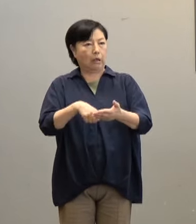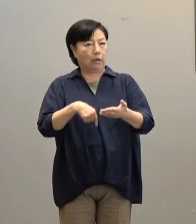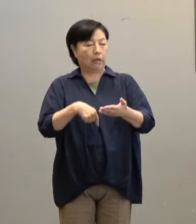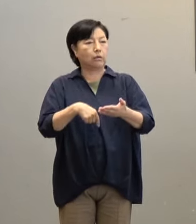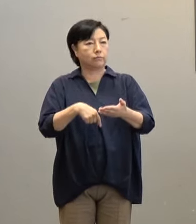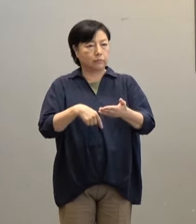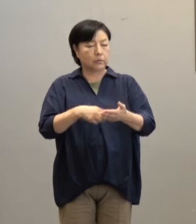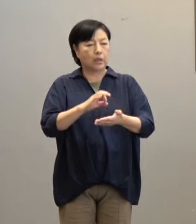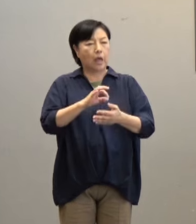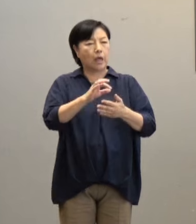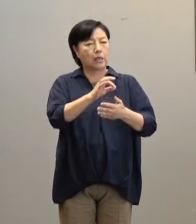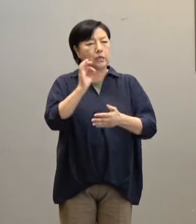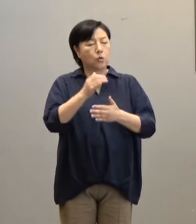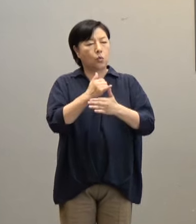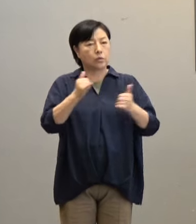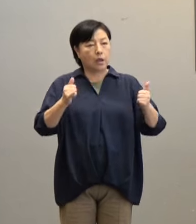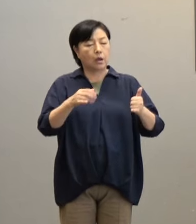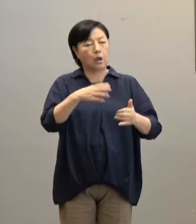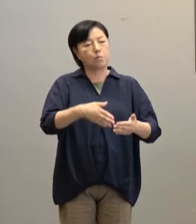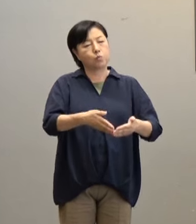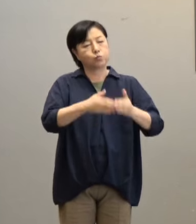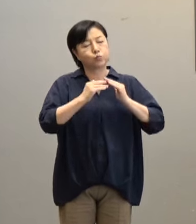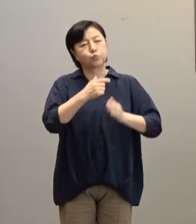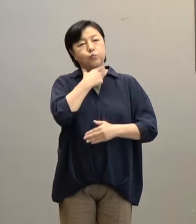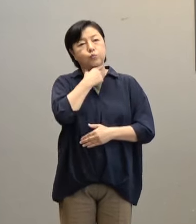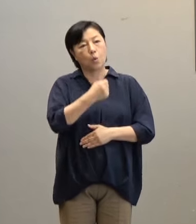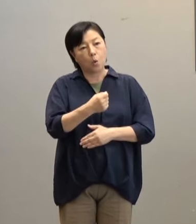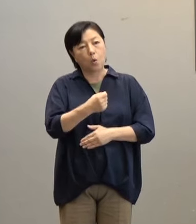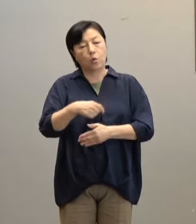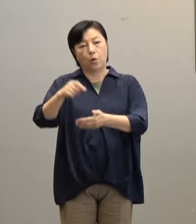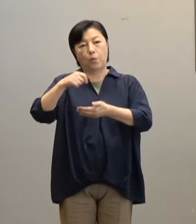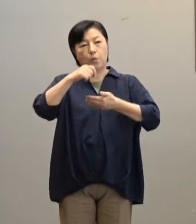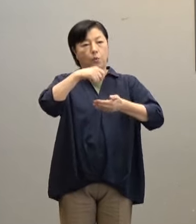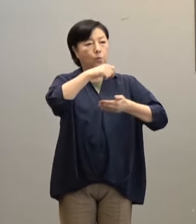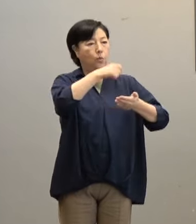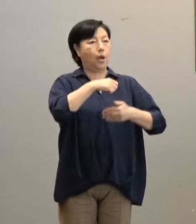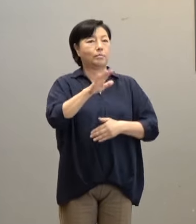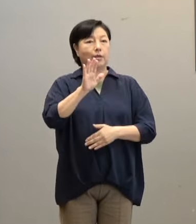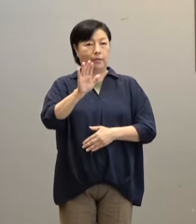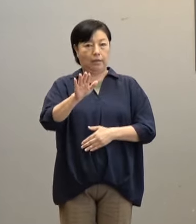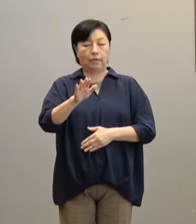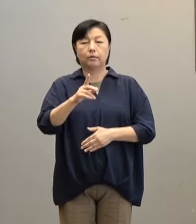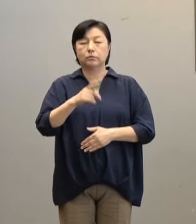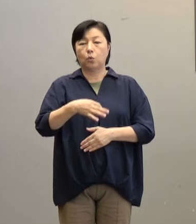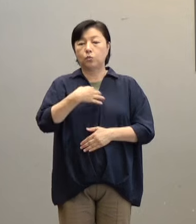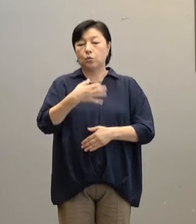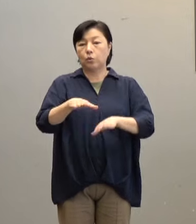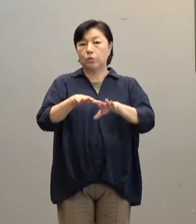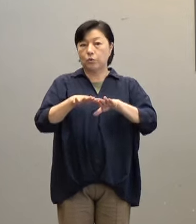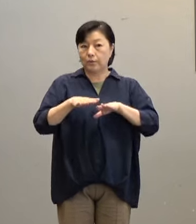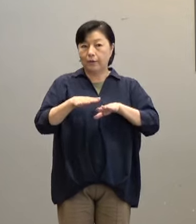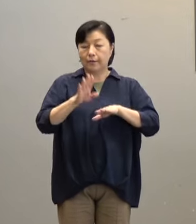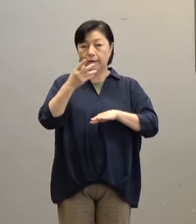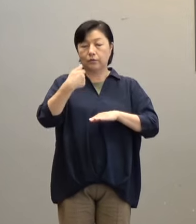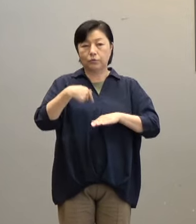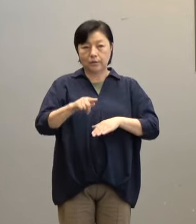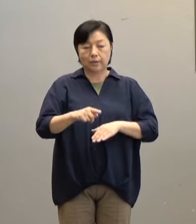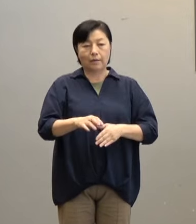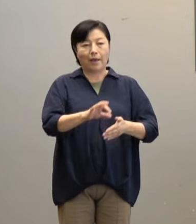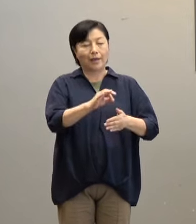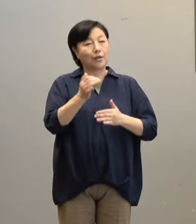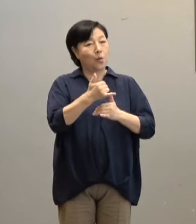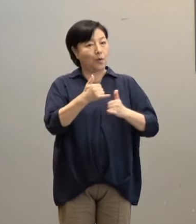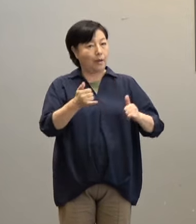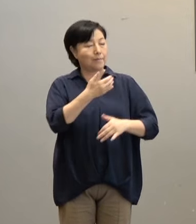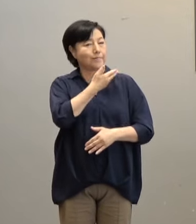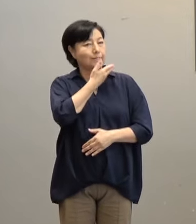利用者からもこれらの設置を望む多くの声が寄せられておりました。こうした声を受け、県では利用者の利便性や公園の